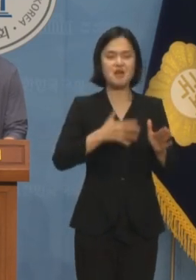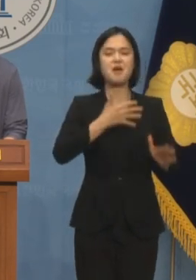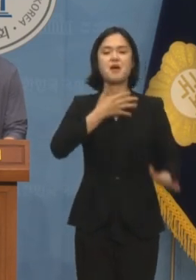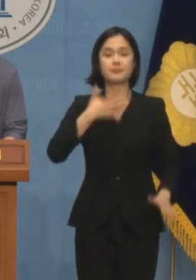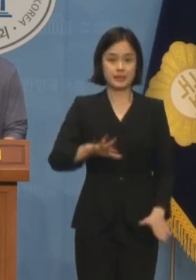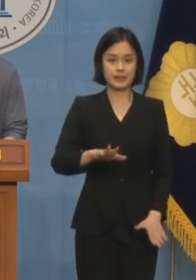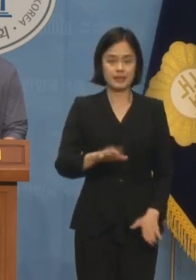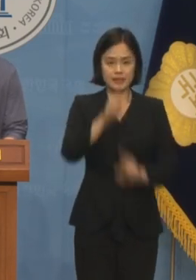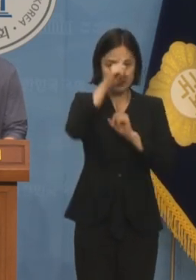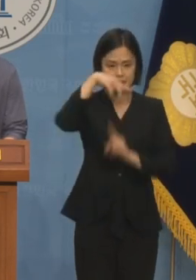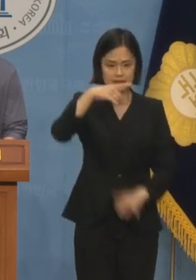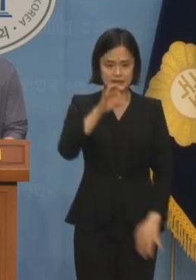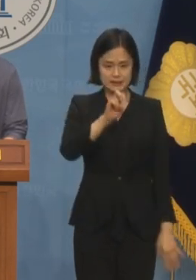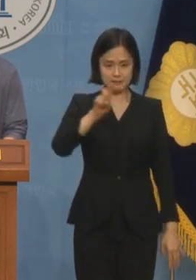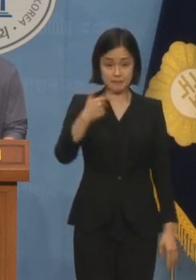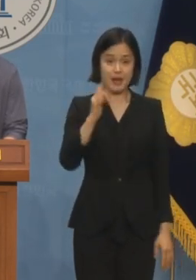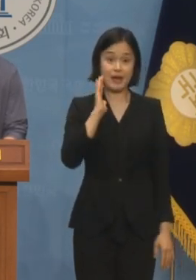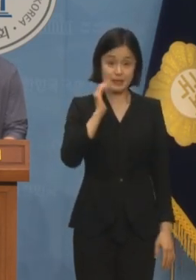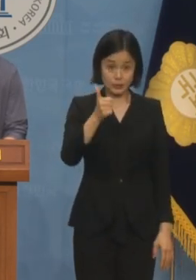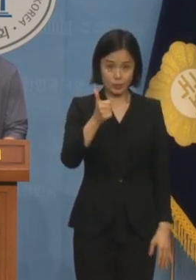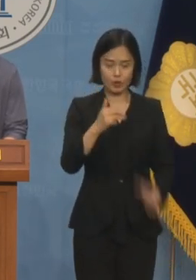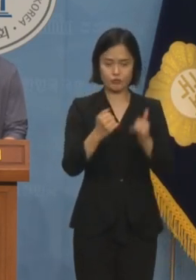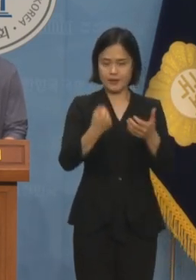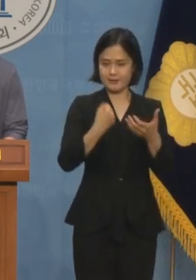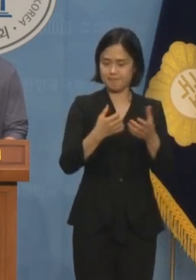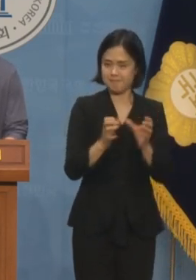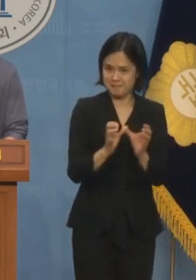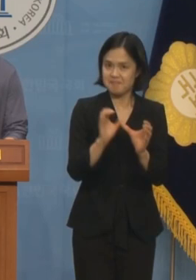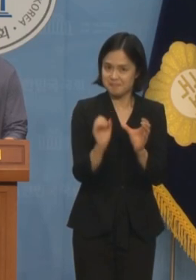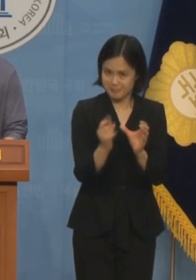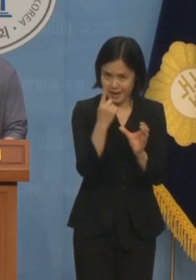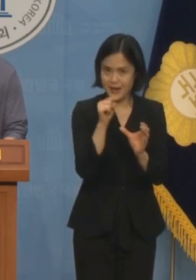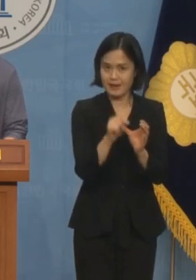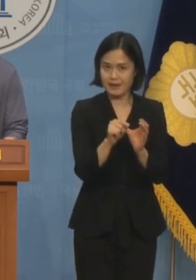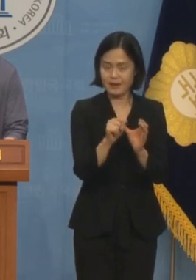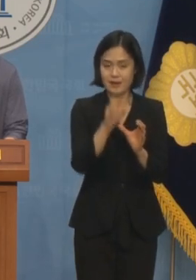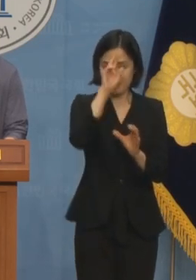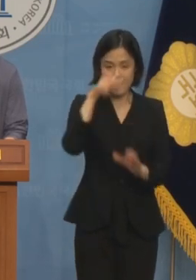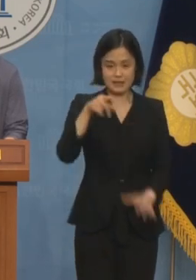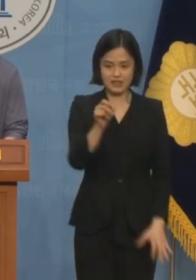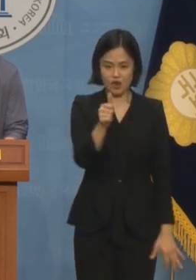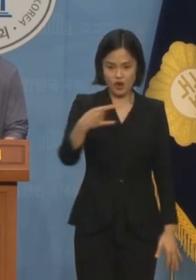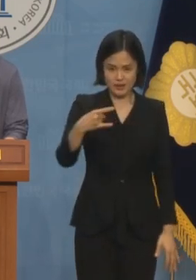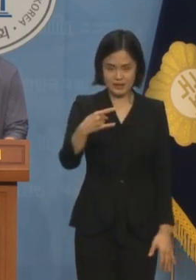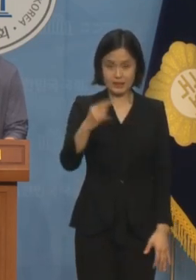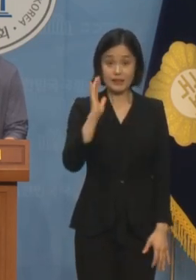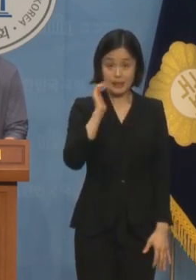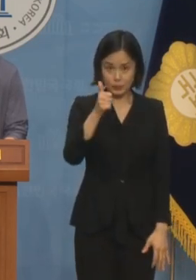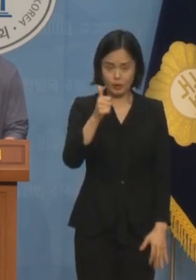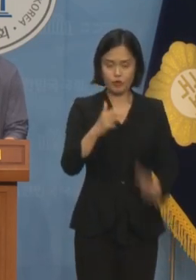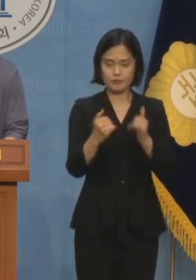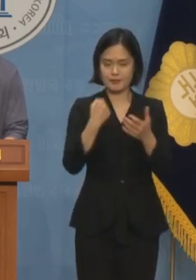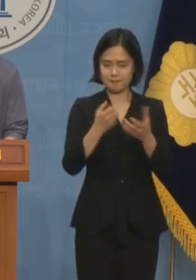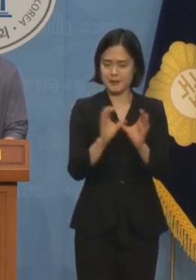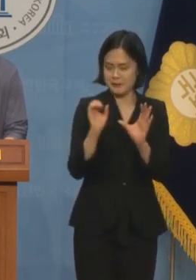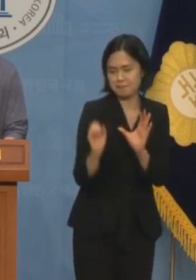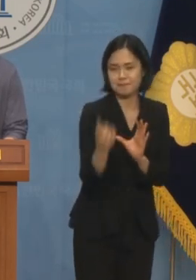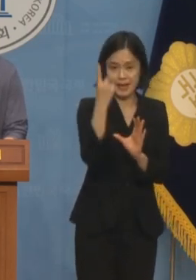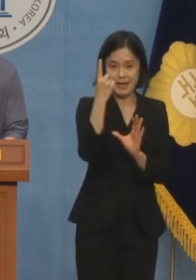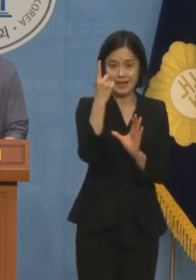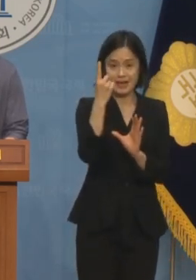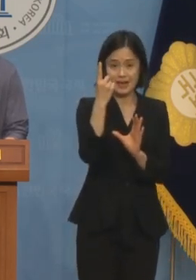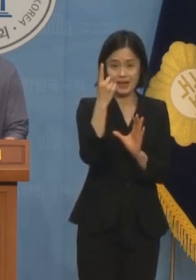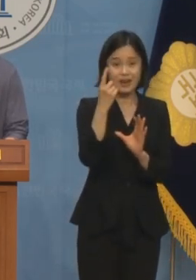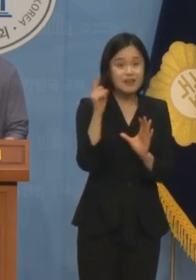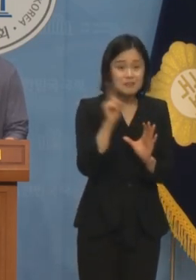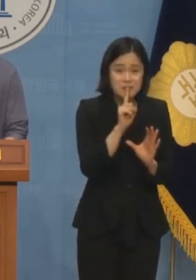이승만 대통령의 국민의힘, 박정희 대통령의 국민의힘이다. 마치 갈라파고스에